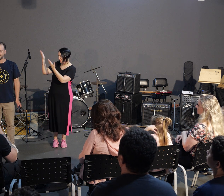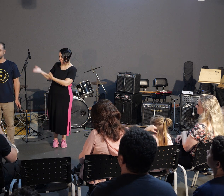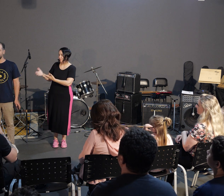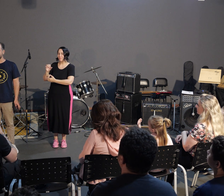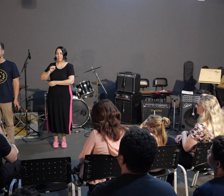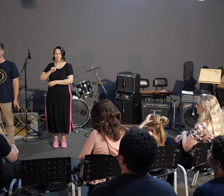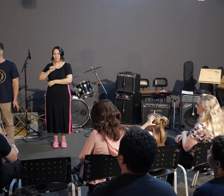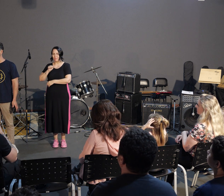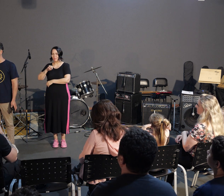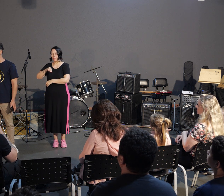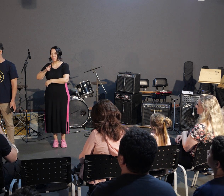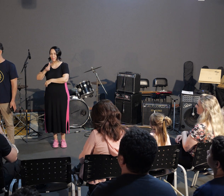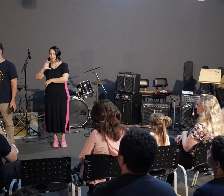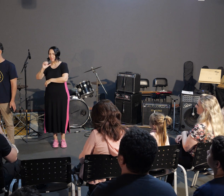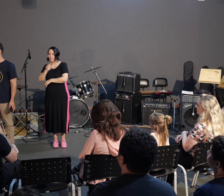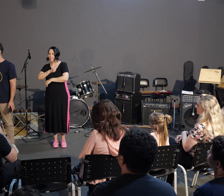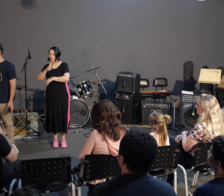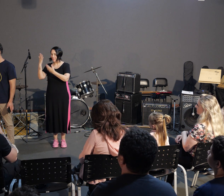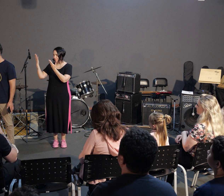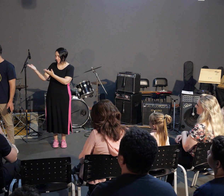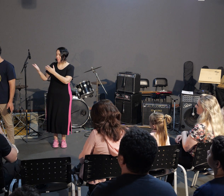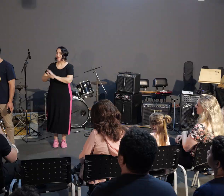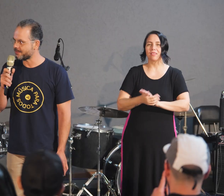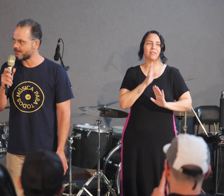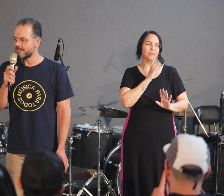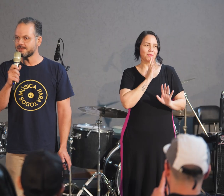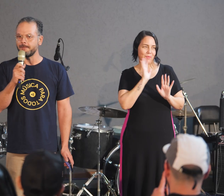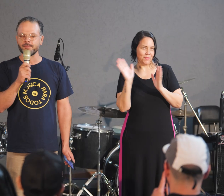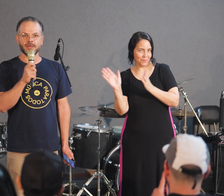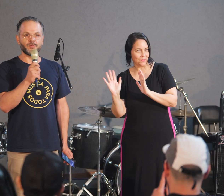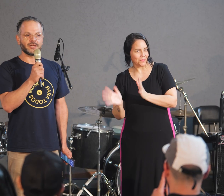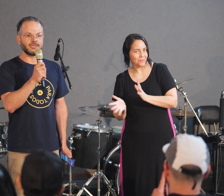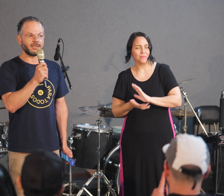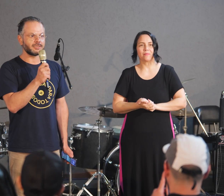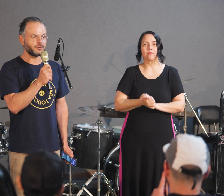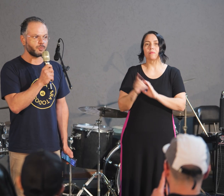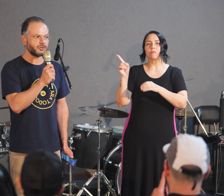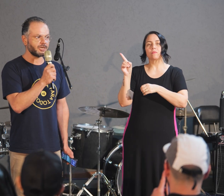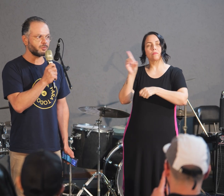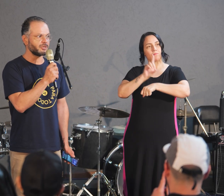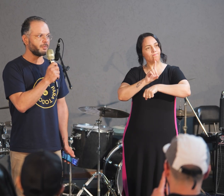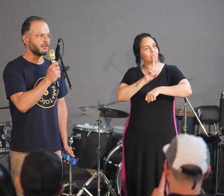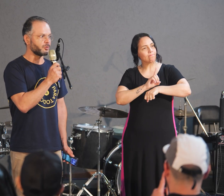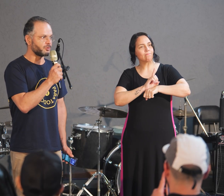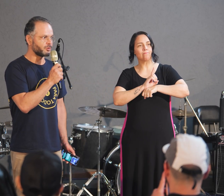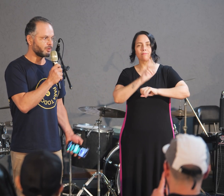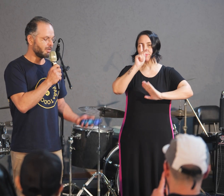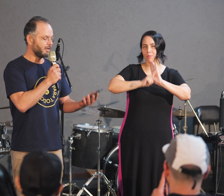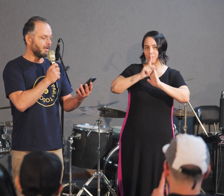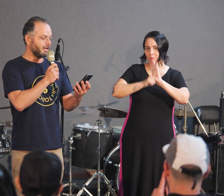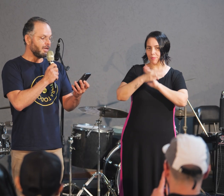Meu nome é Samuca, para quem não me conhece. Acho que a maioria do pessoal aqui já me viu nas outras reuniões. Eu faço a direção do projeto Música para